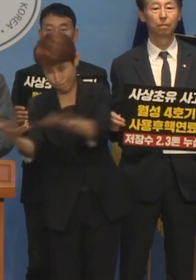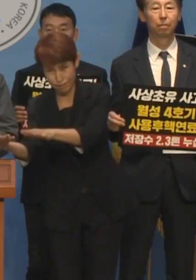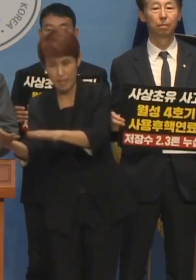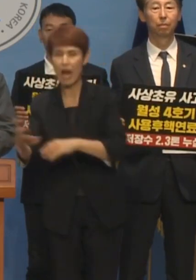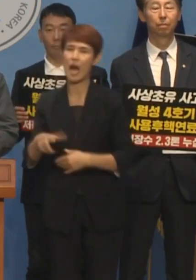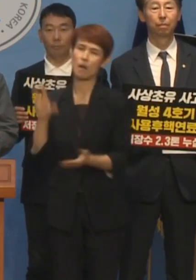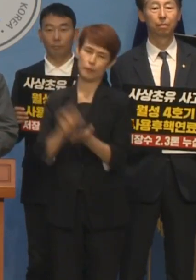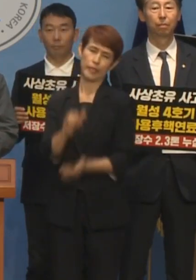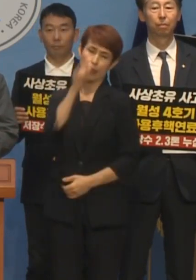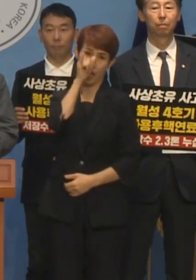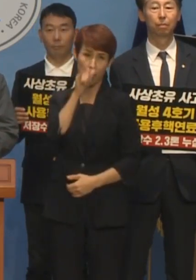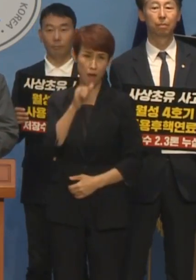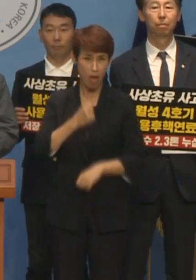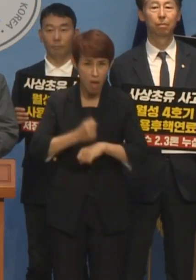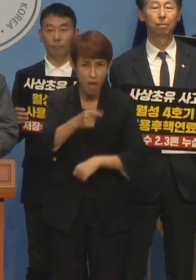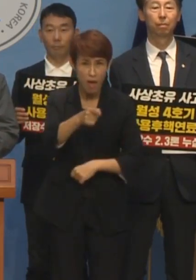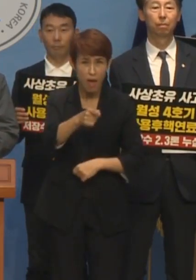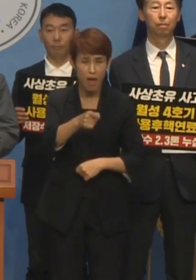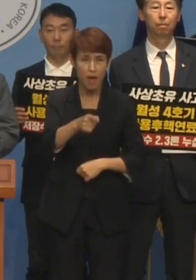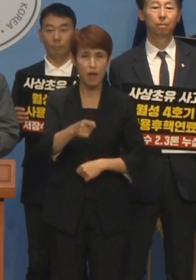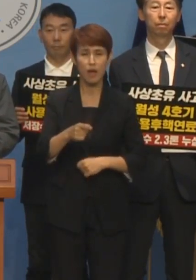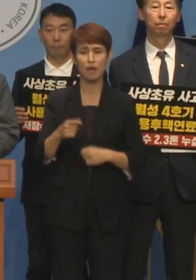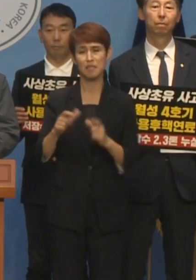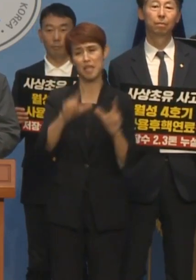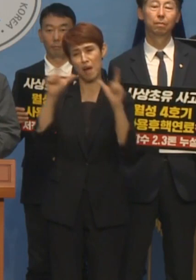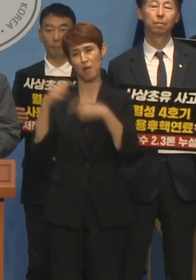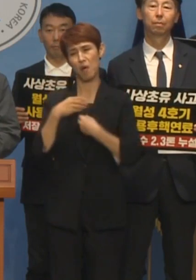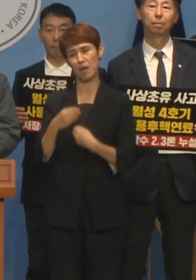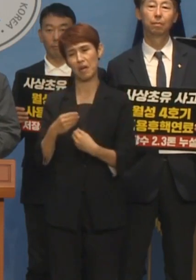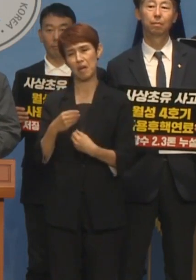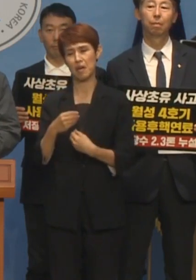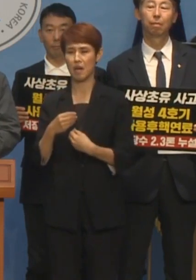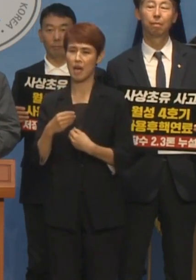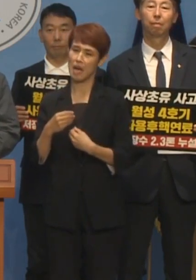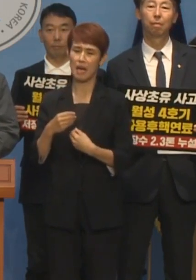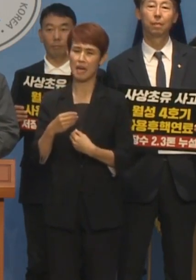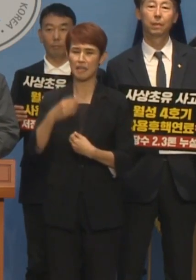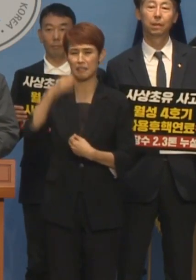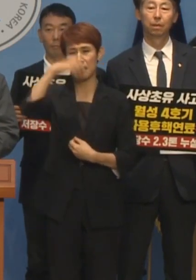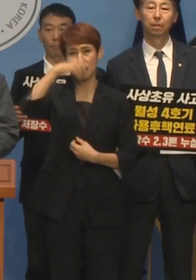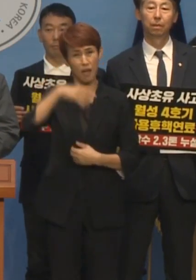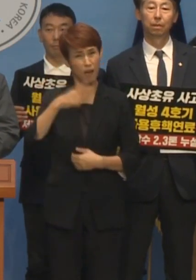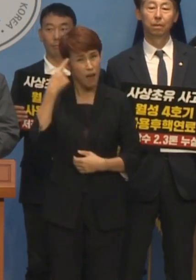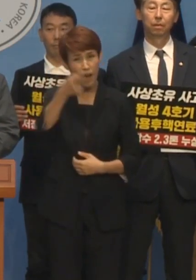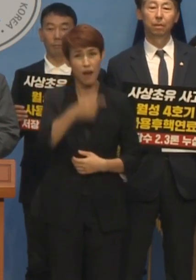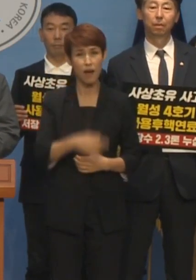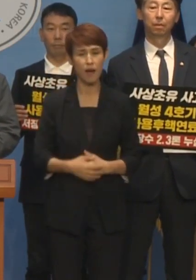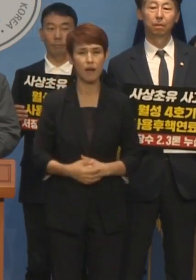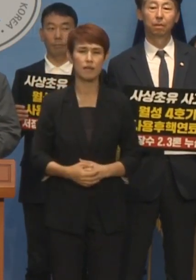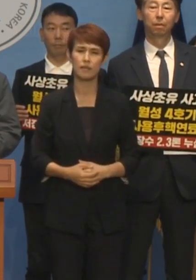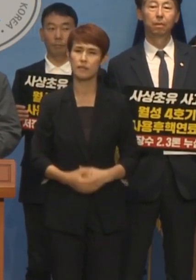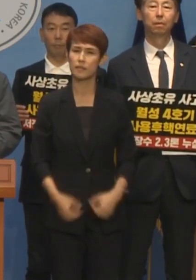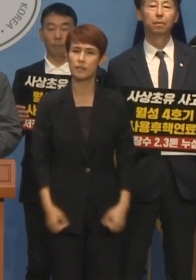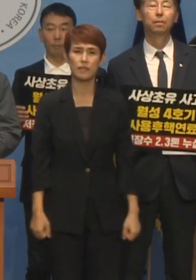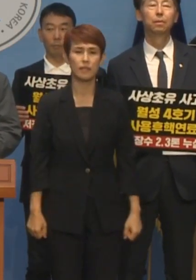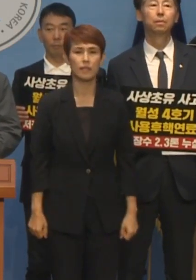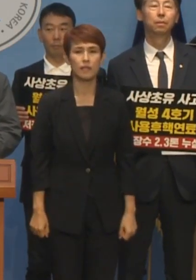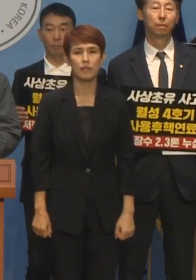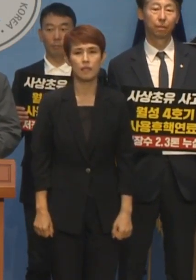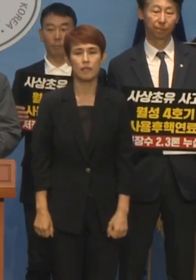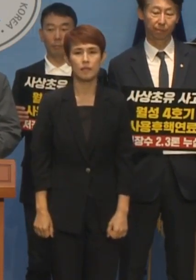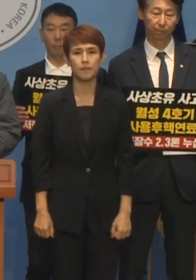할까, 주민의 건강을 해치는 정도는 아무런 문제가 없다는 주장을 하고 있습니다.